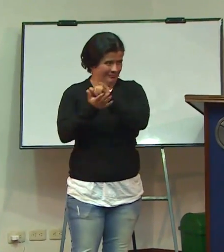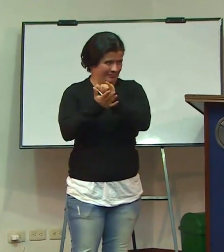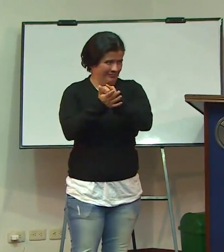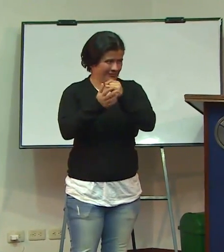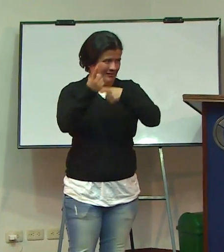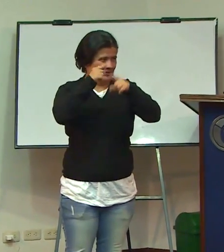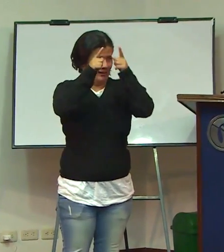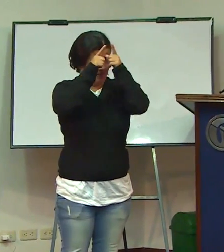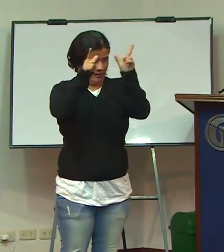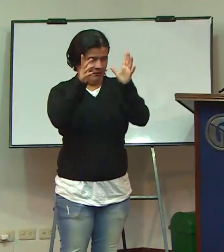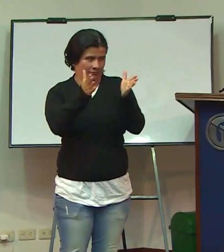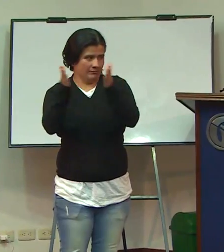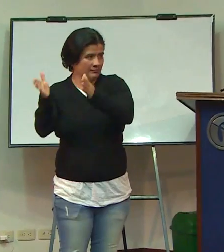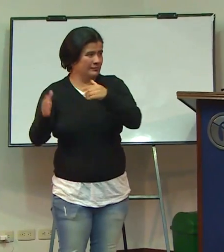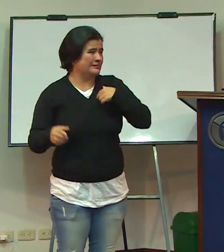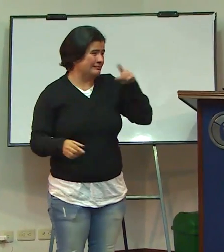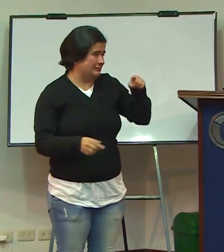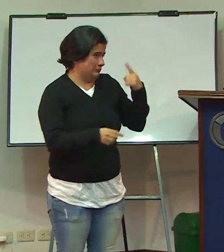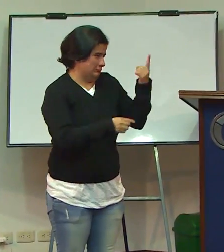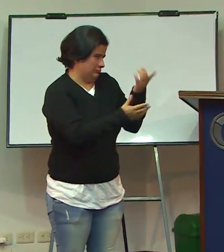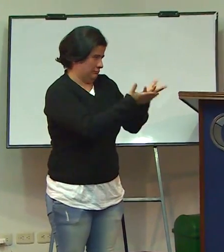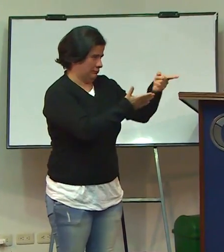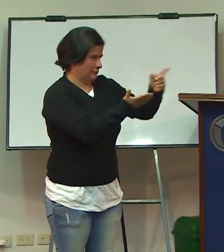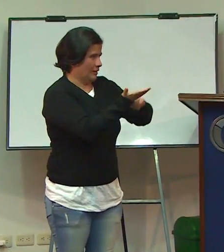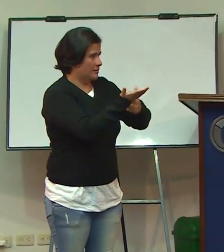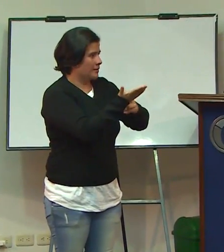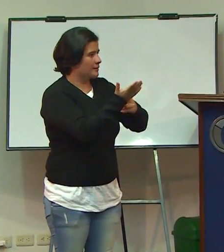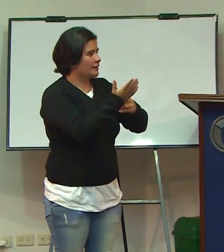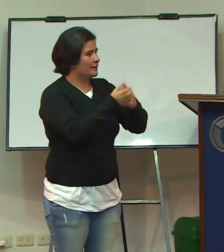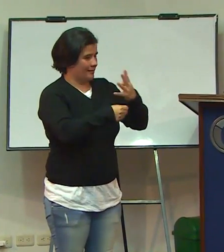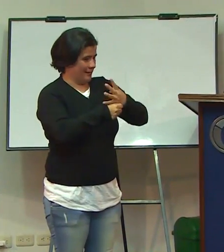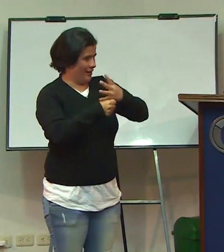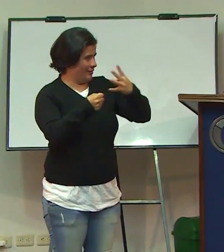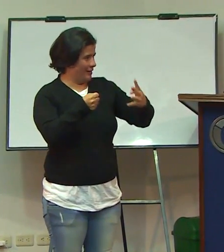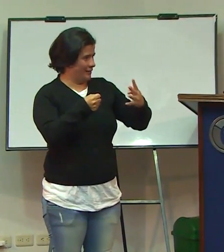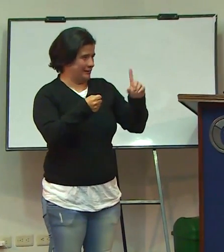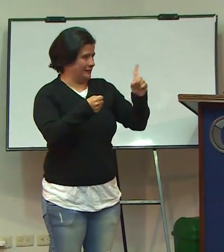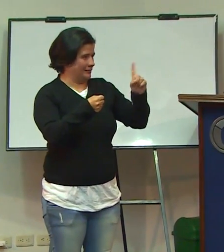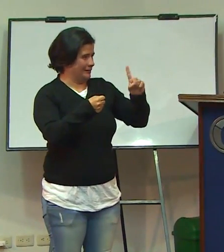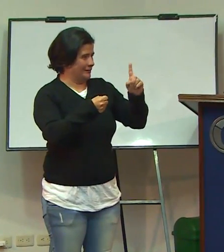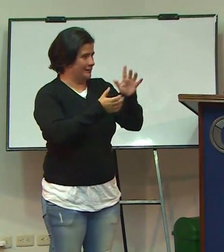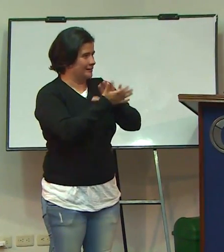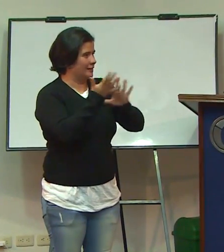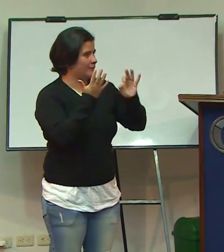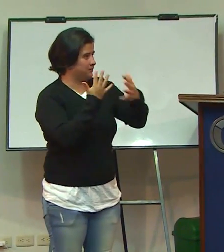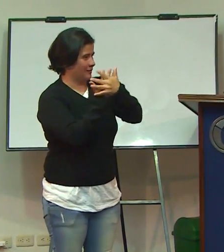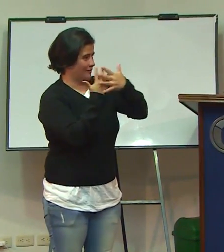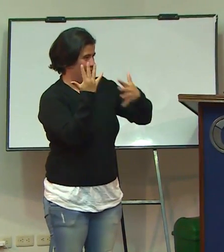Bueno, yo quería comentar o decir respecto al tema del lenguaje o lengua.